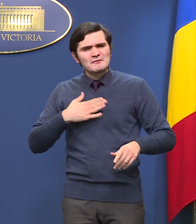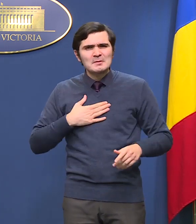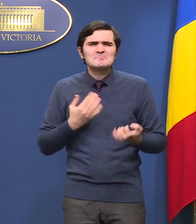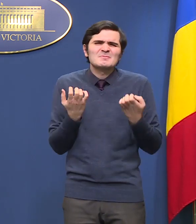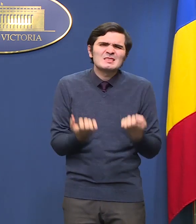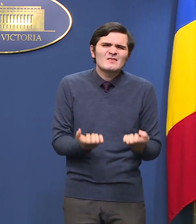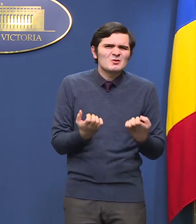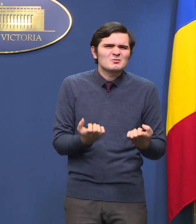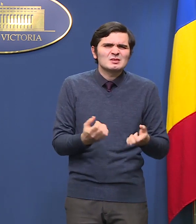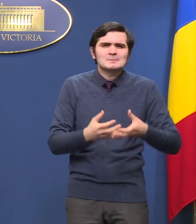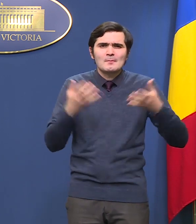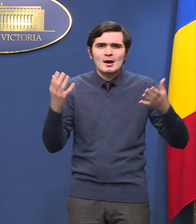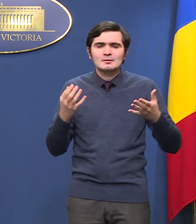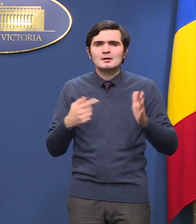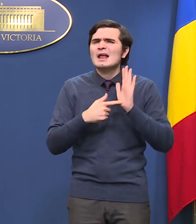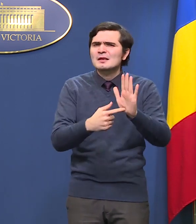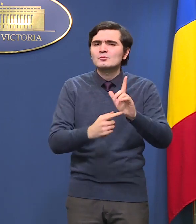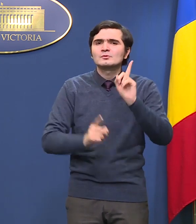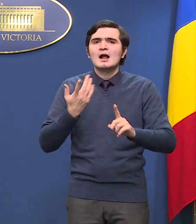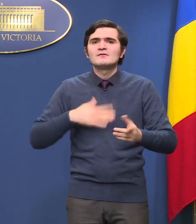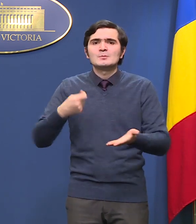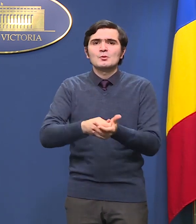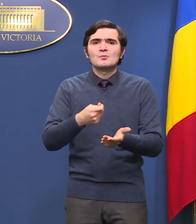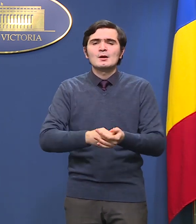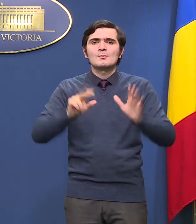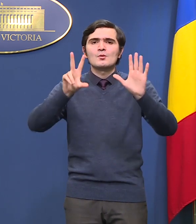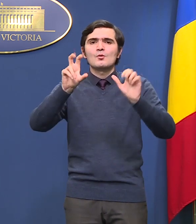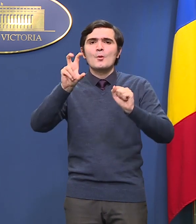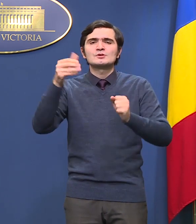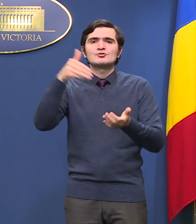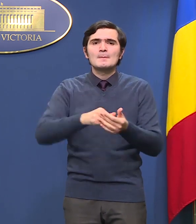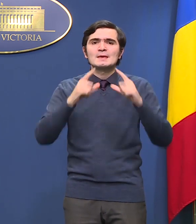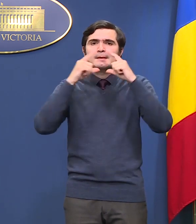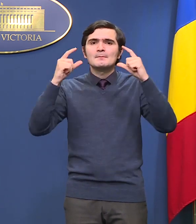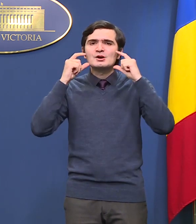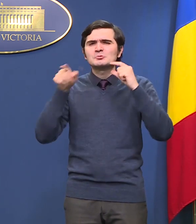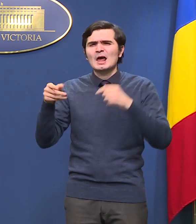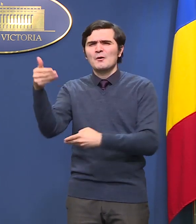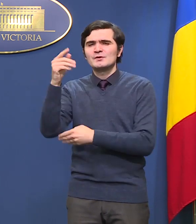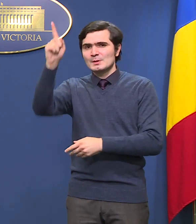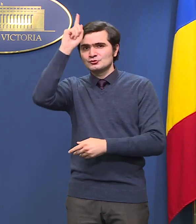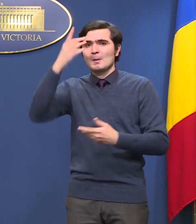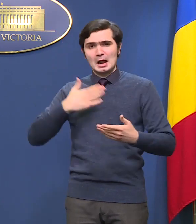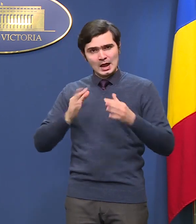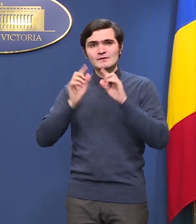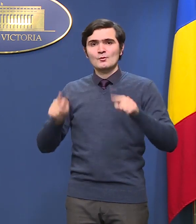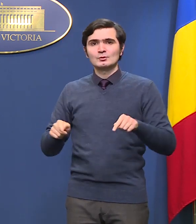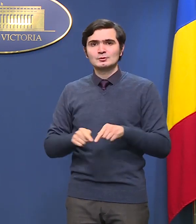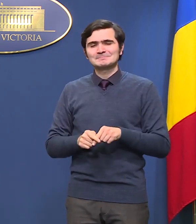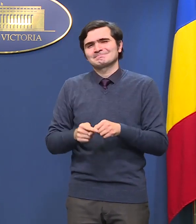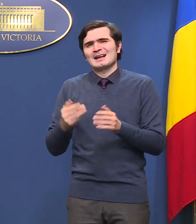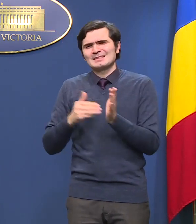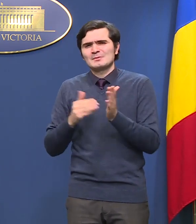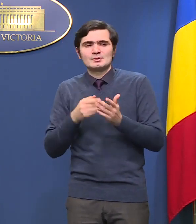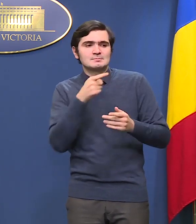mari. De exemplu, ca să luăm 80.000 de măști de la o companie germană cu care aveam contract, a trebuit să se intervină la